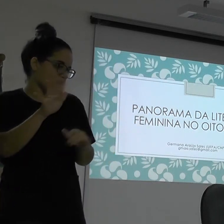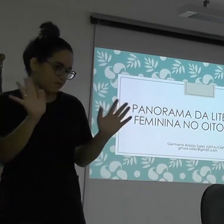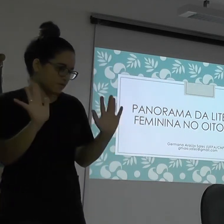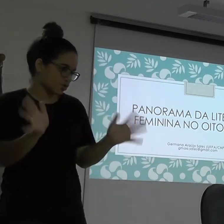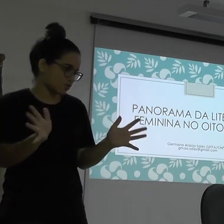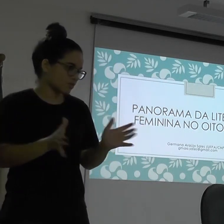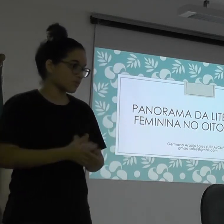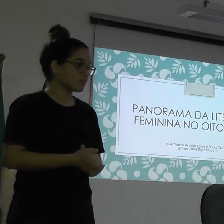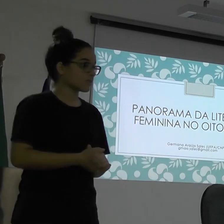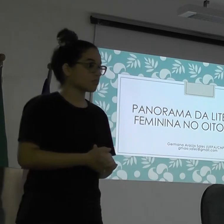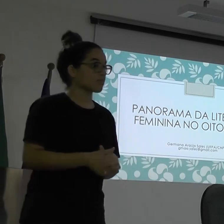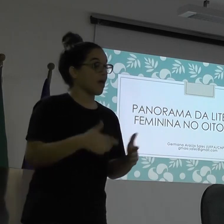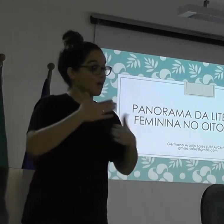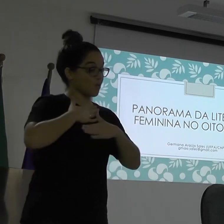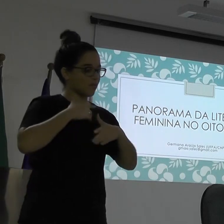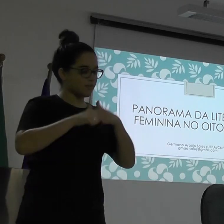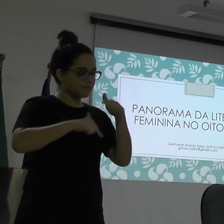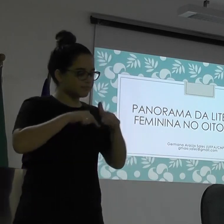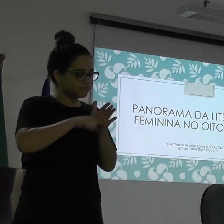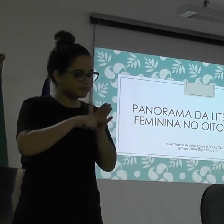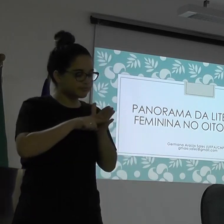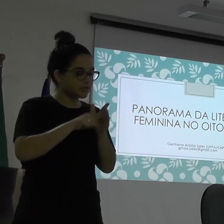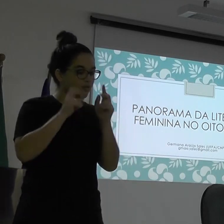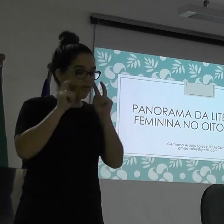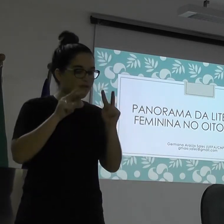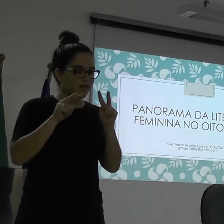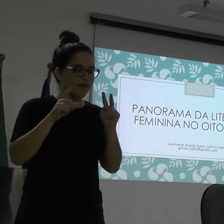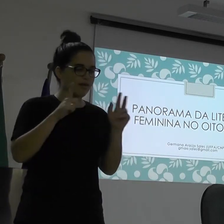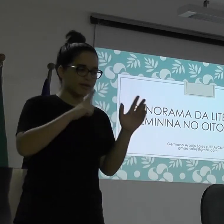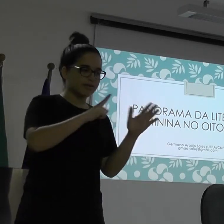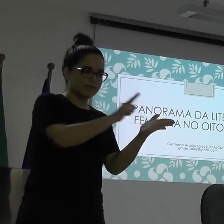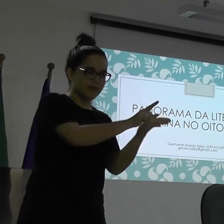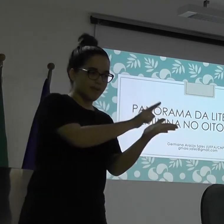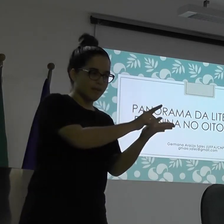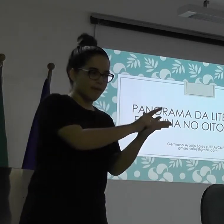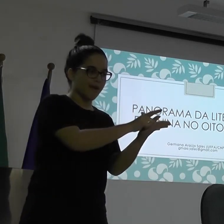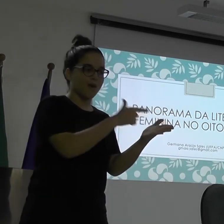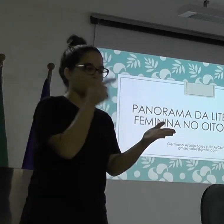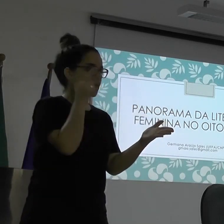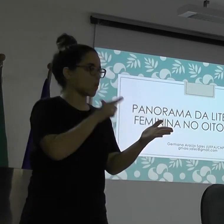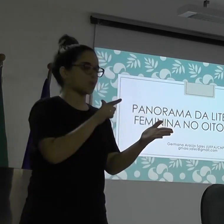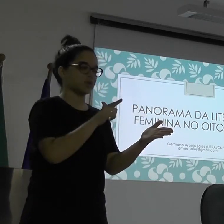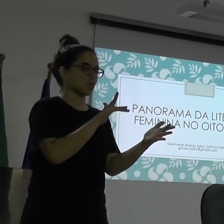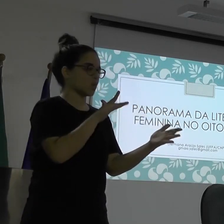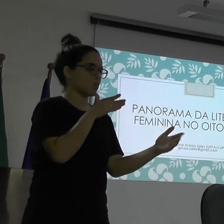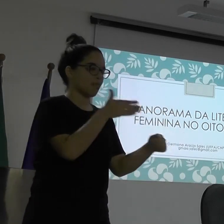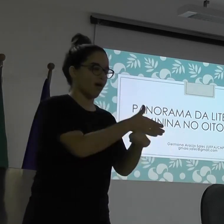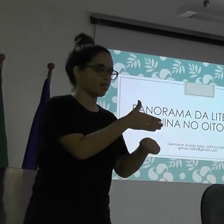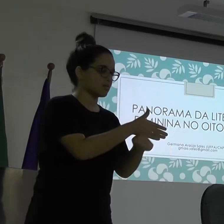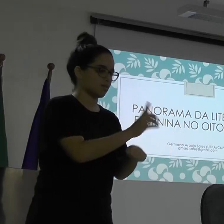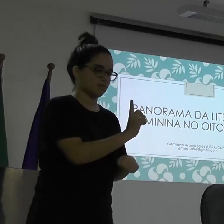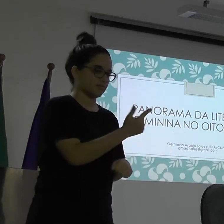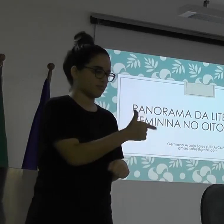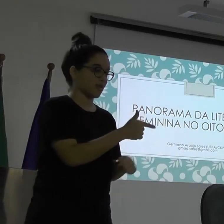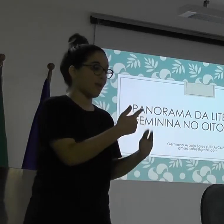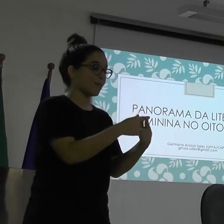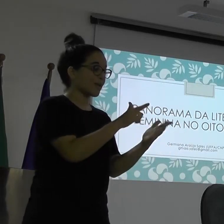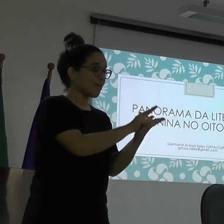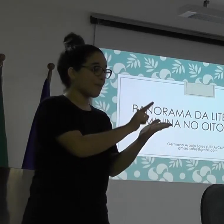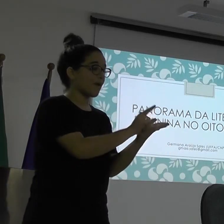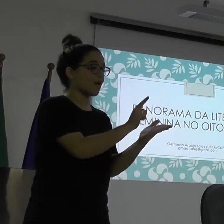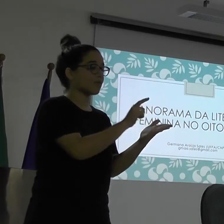que existe. O que existe em papel, geralmente a gente não tem mais acesso, porque começa a se